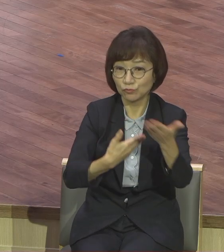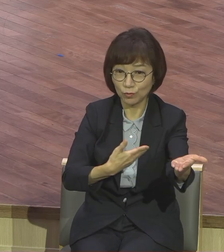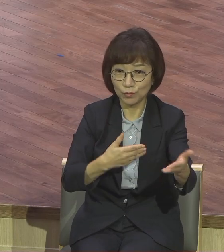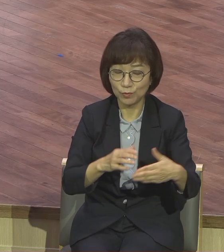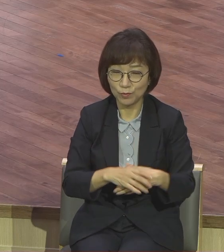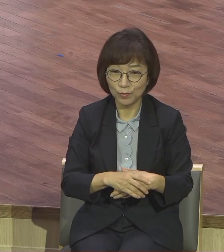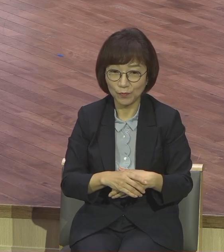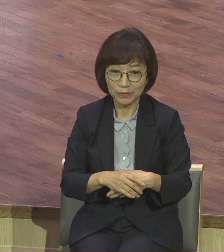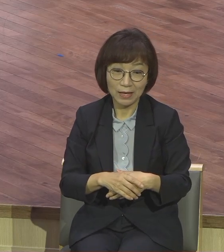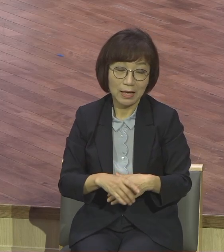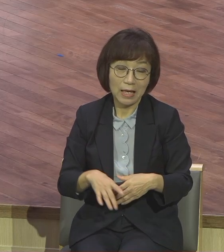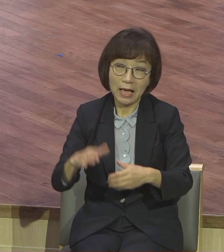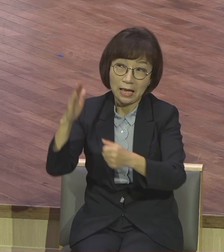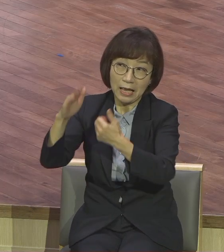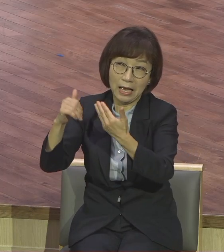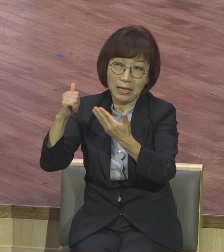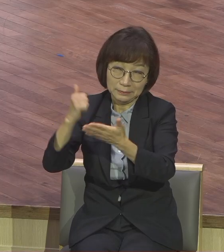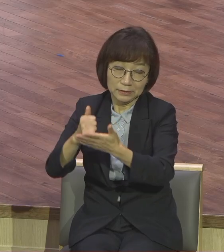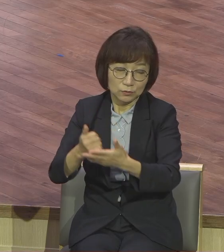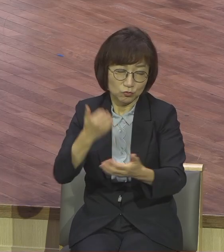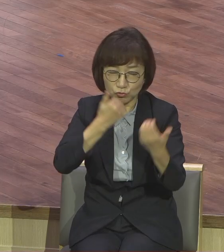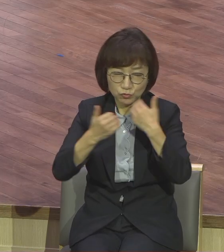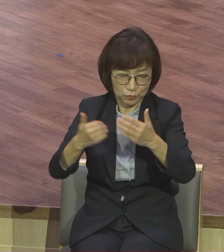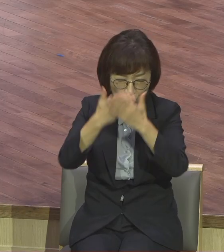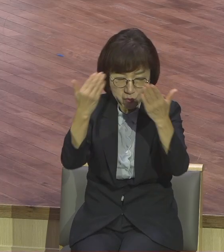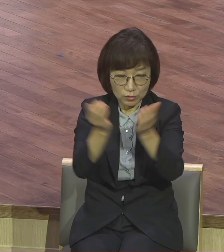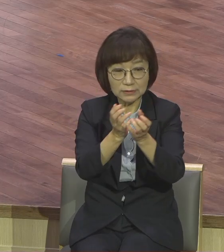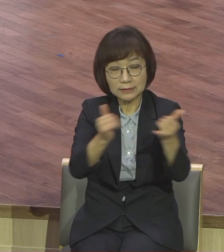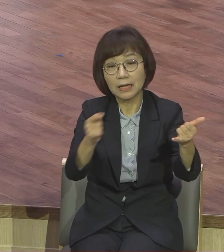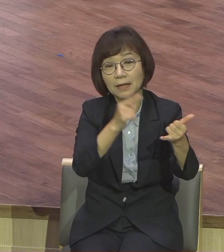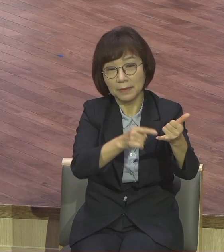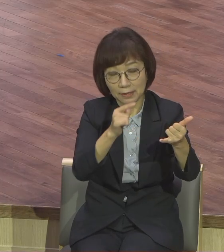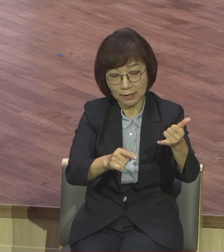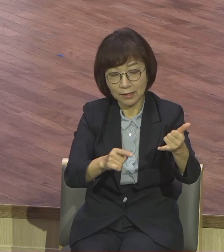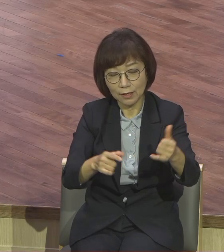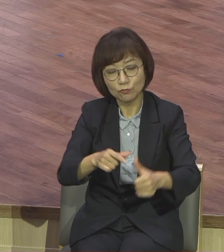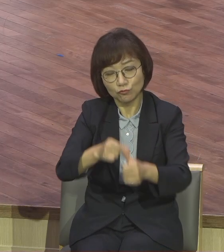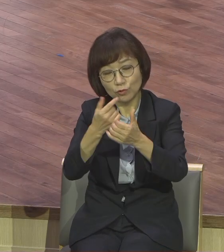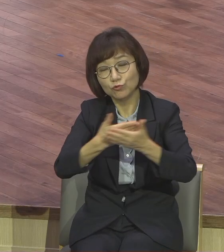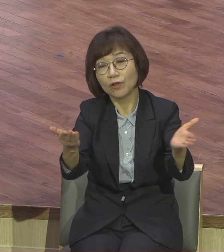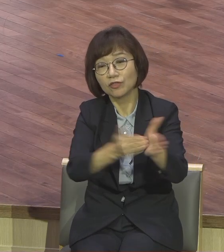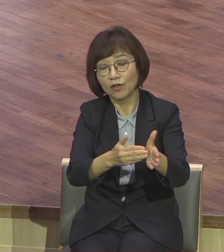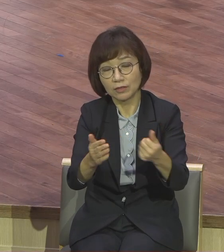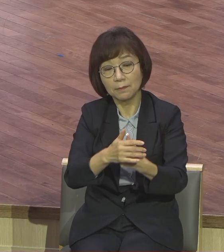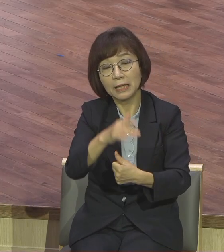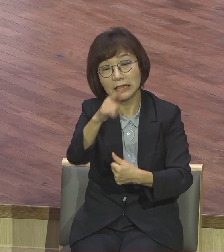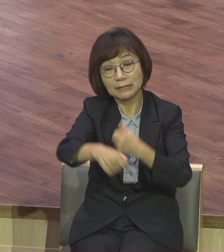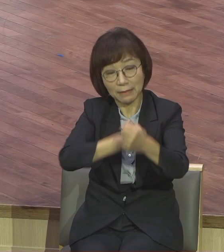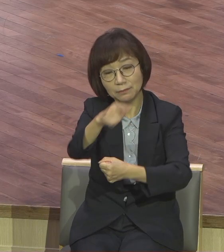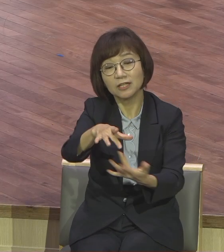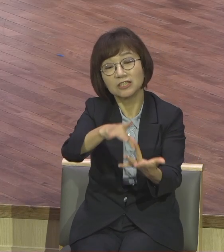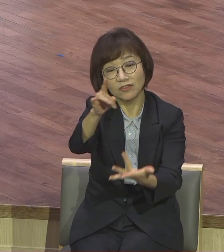것이 아니고 모든 인류에게 다 주었다. 만인 구원설.